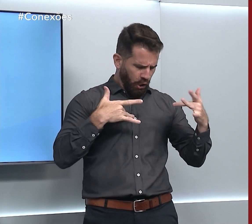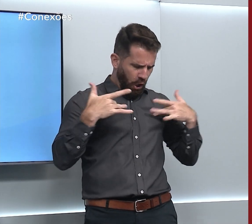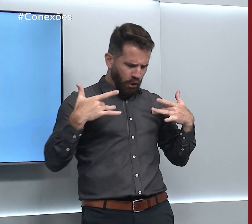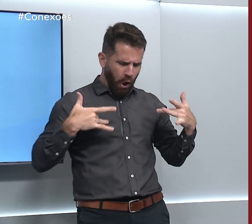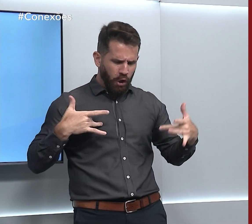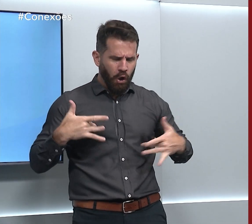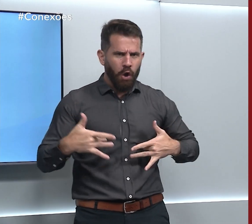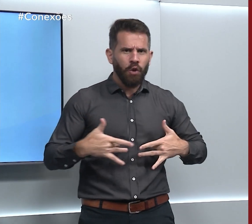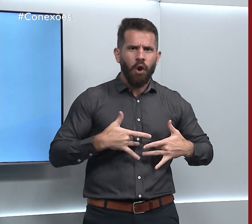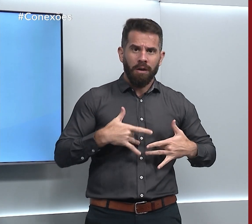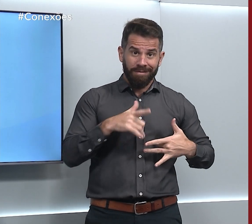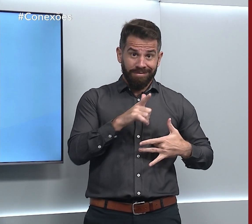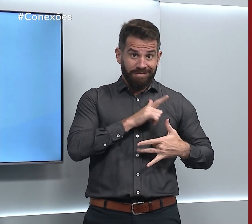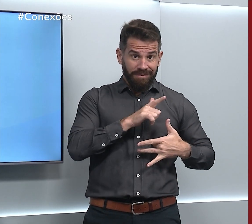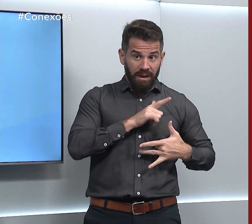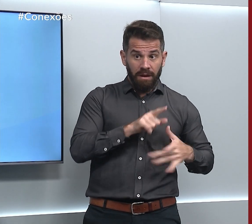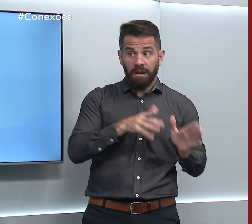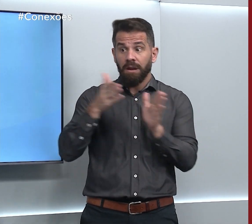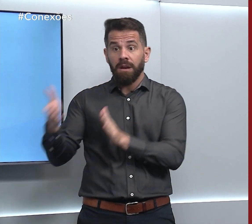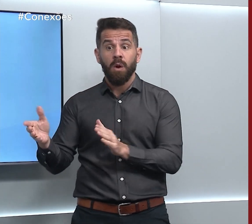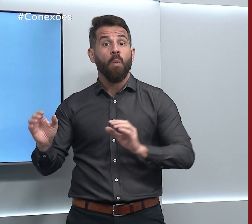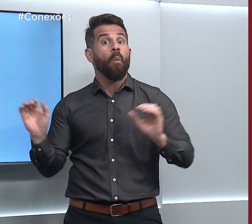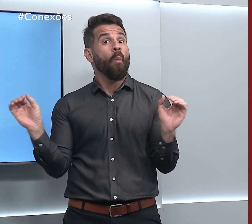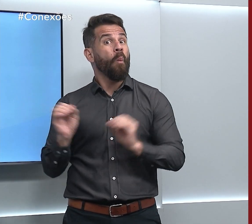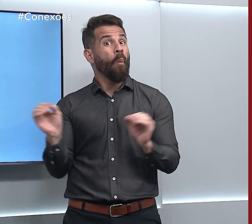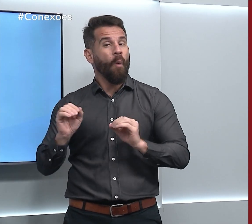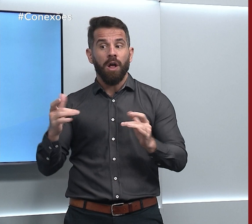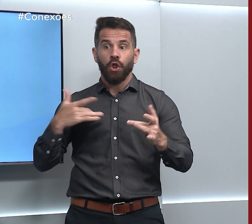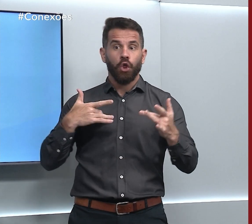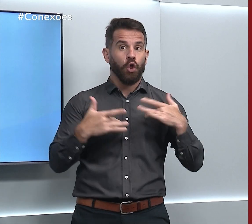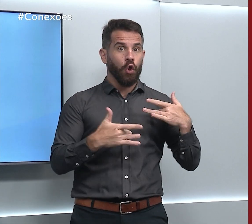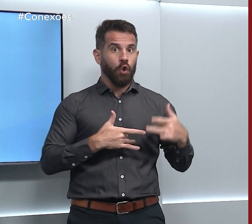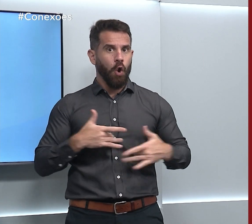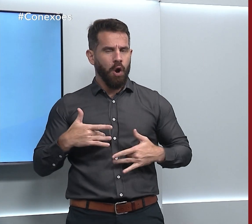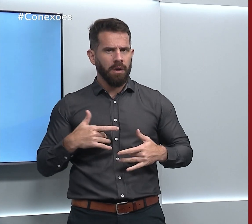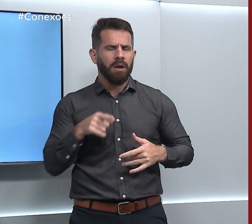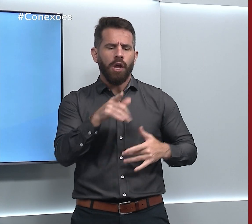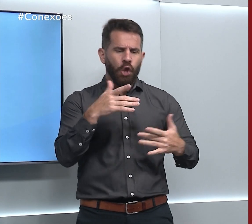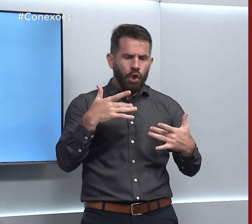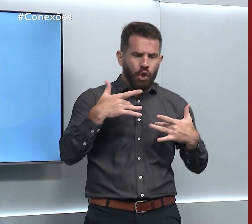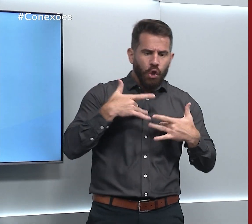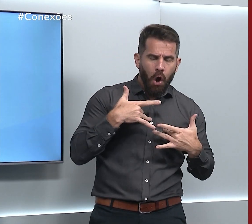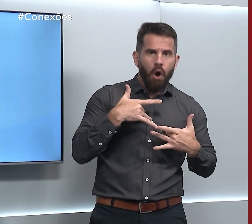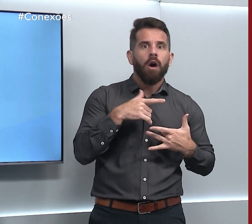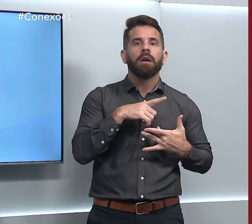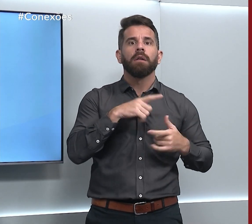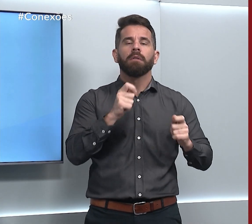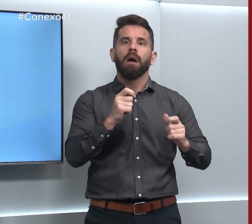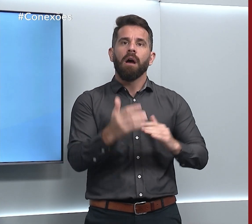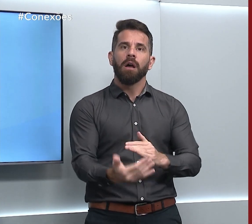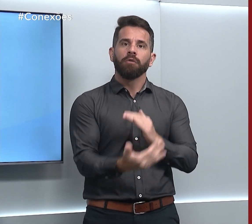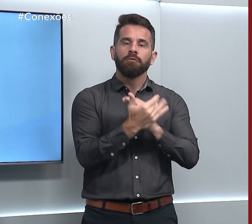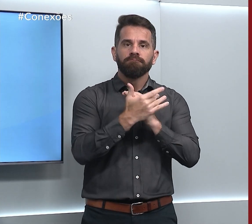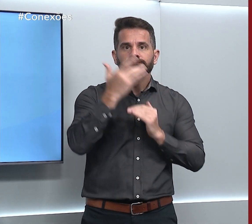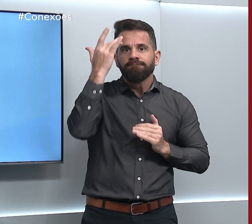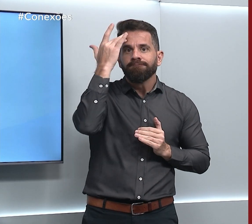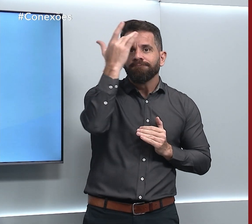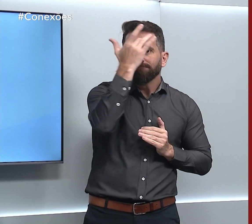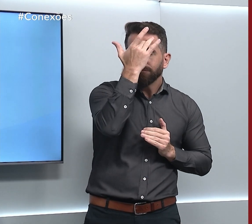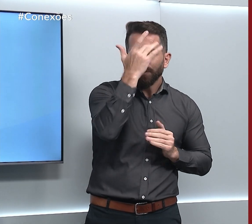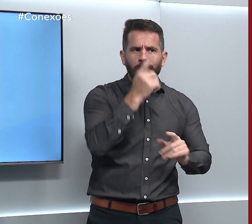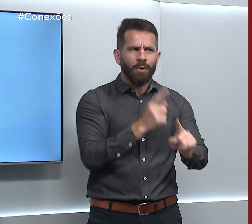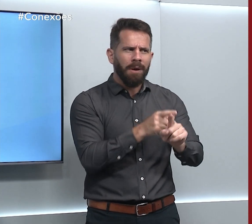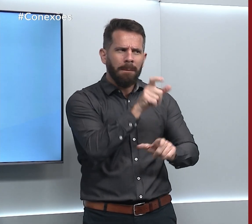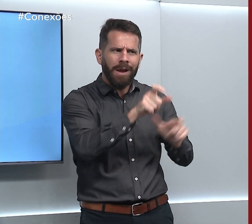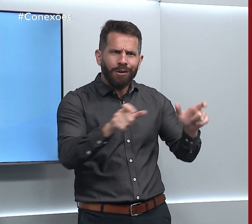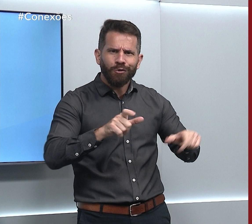não tiveram esse tipo de contato. A análise mostrou que o toque beneficia mais a saúde mental de pessoas doentes